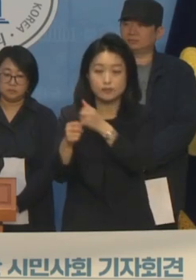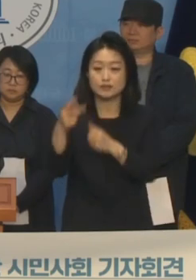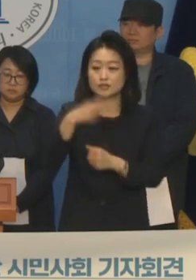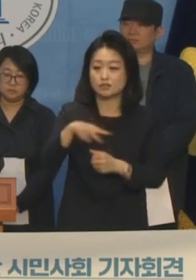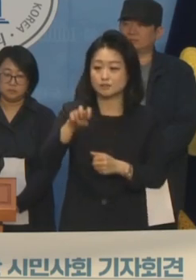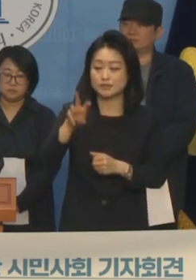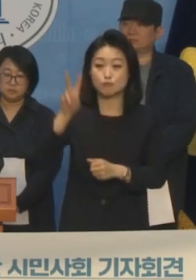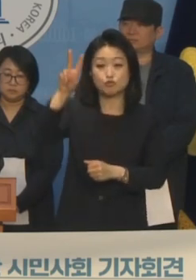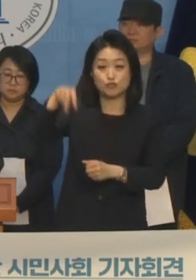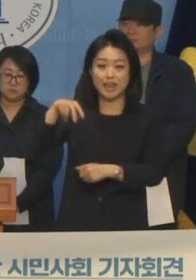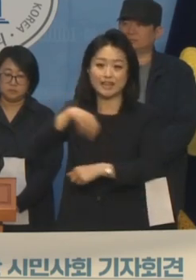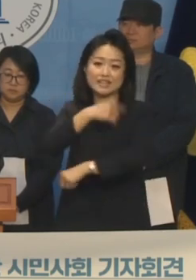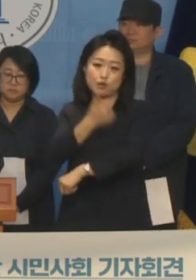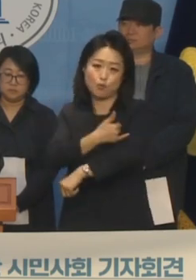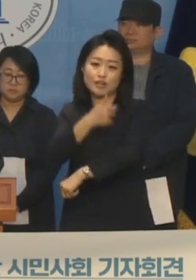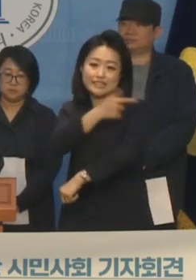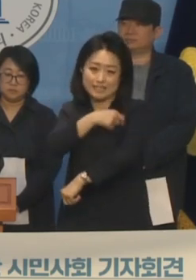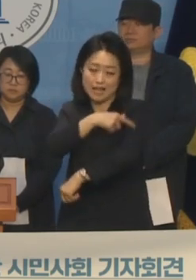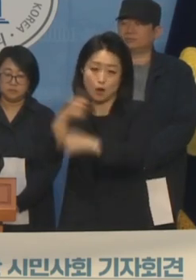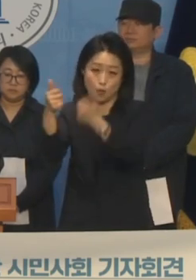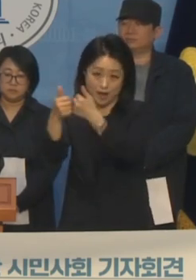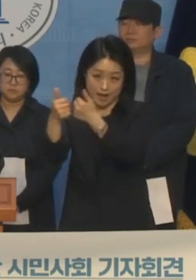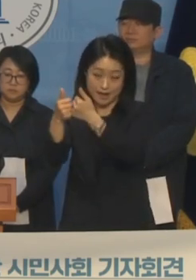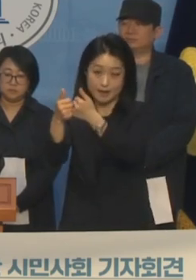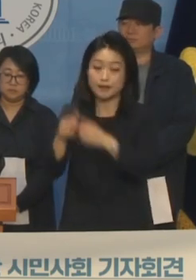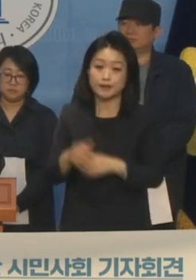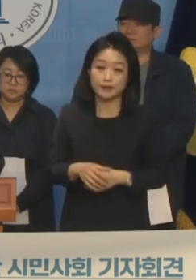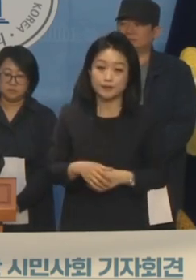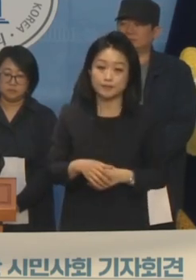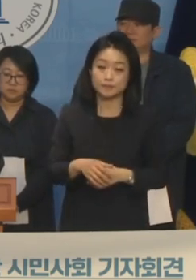2023년 유엔인권이사회와 자유권규약위원회,